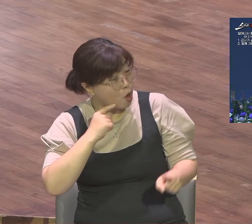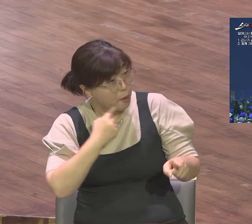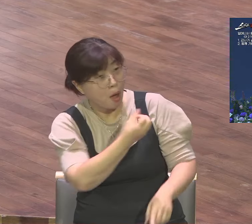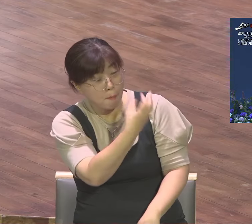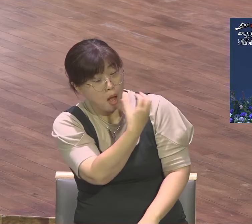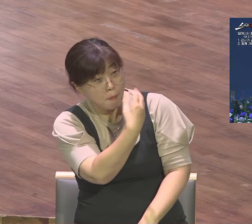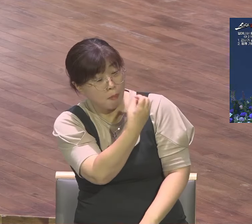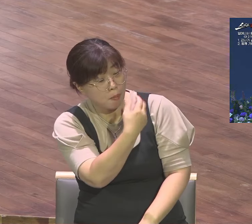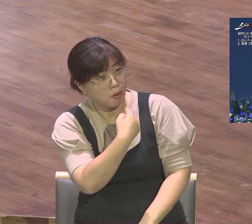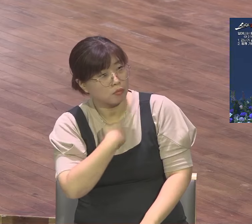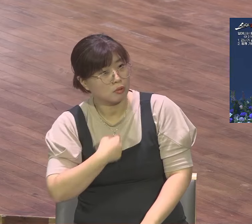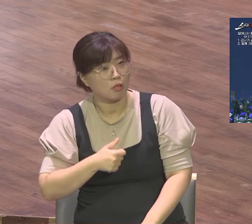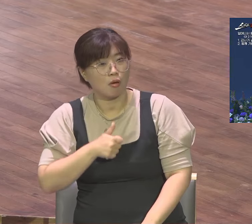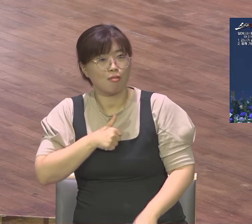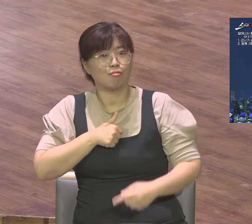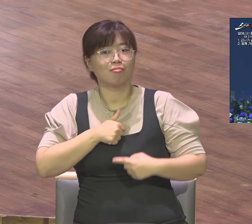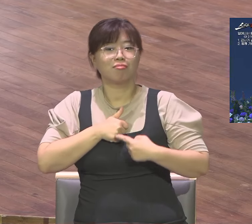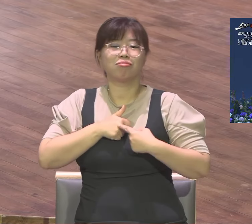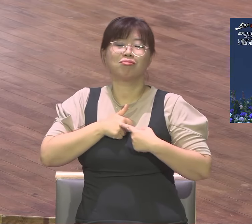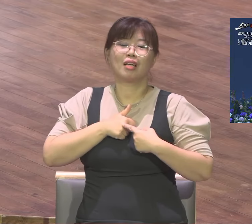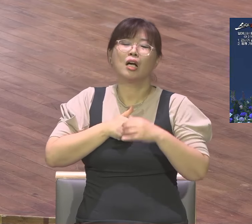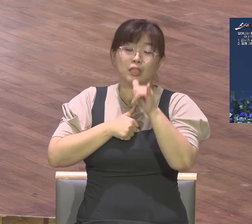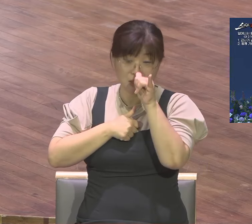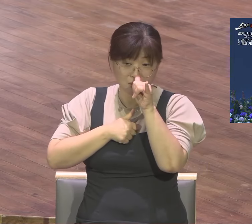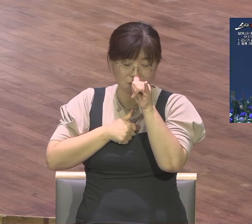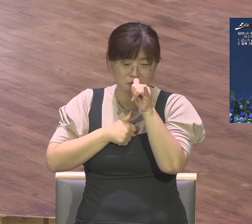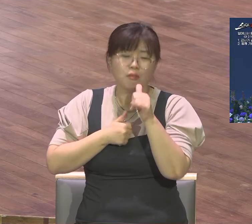열등의식, 이 비유의식에서 벗어나야 돼요.